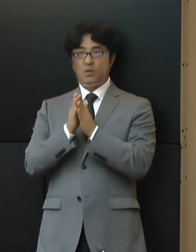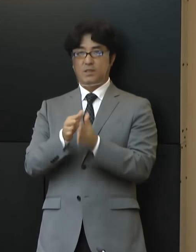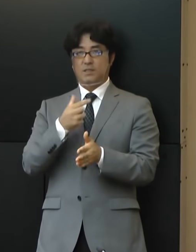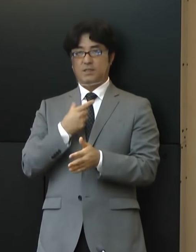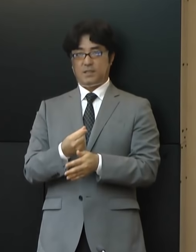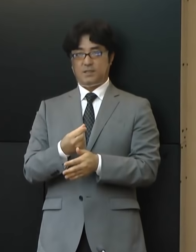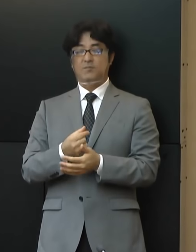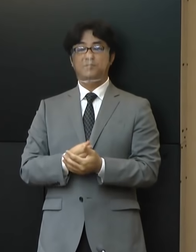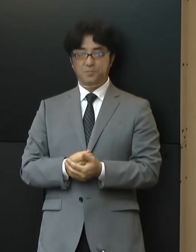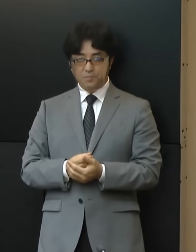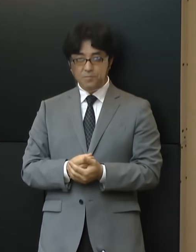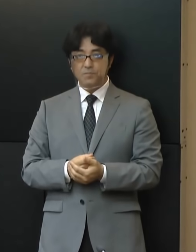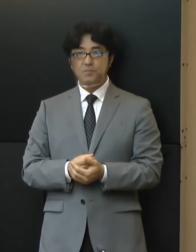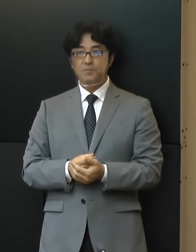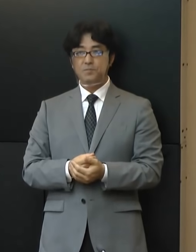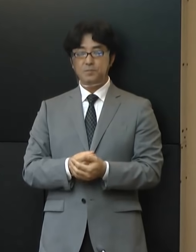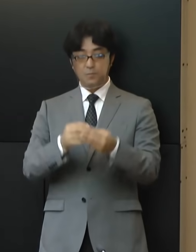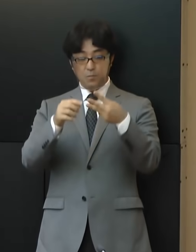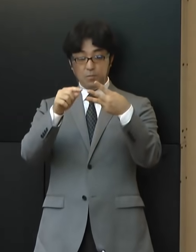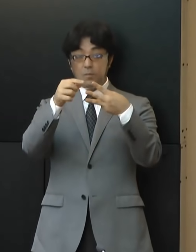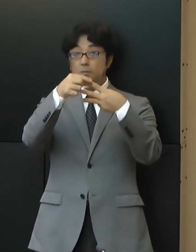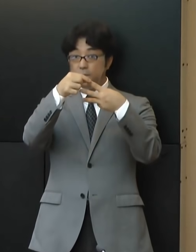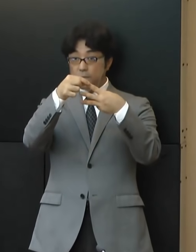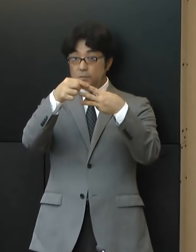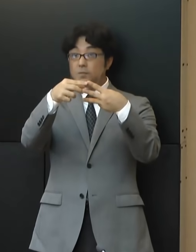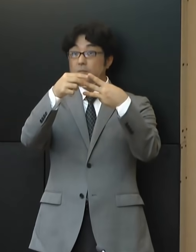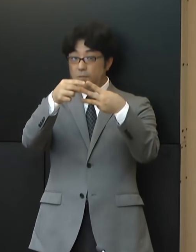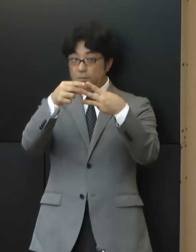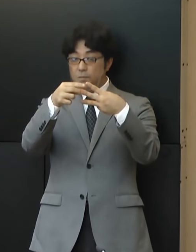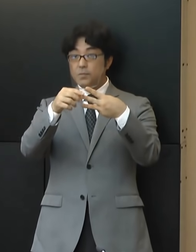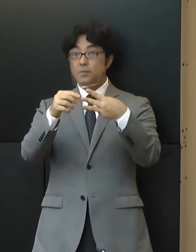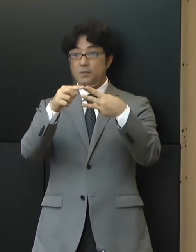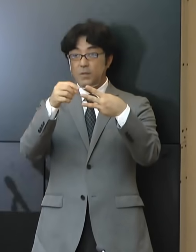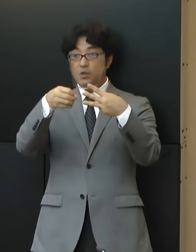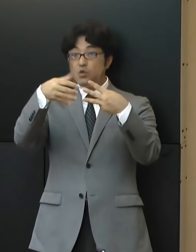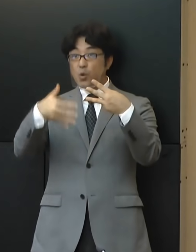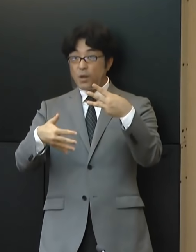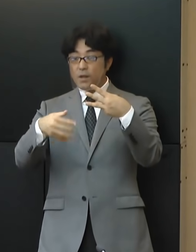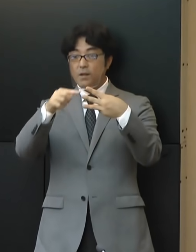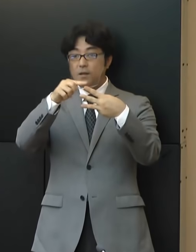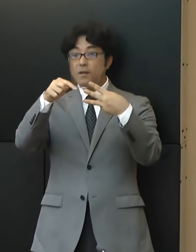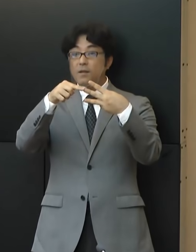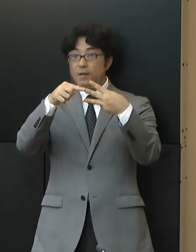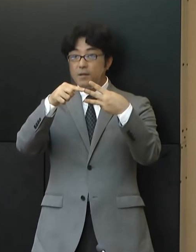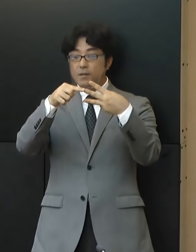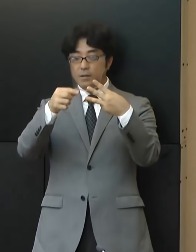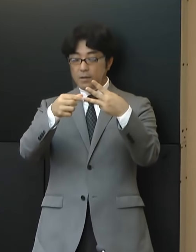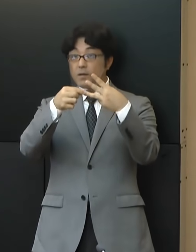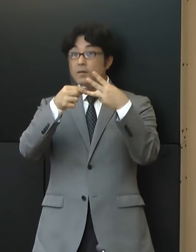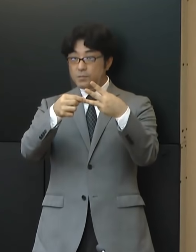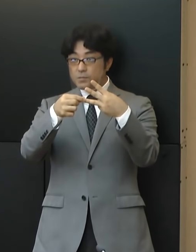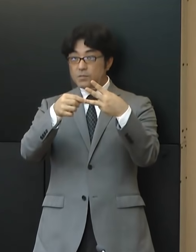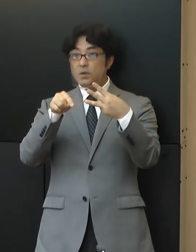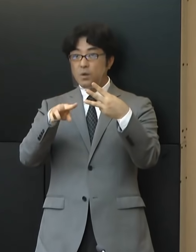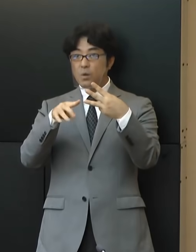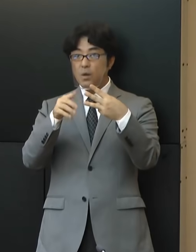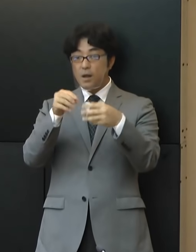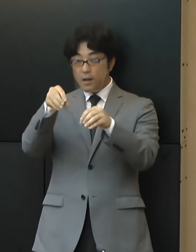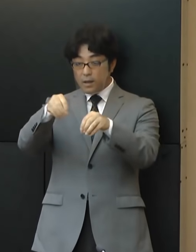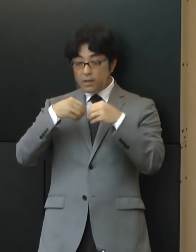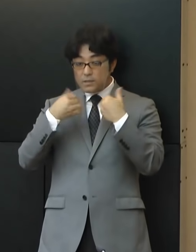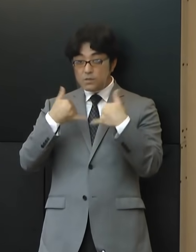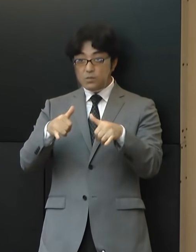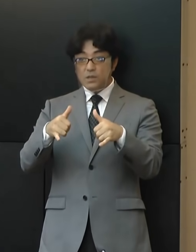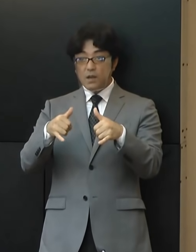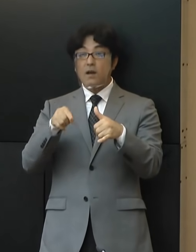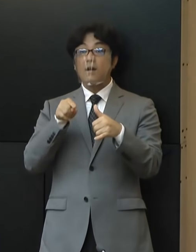、1、2の条件に加えて感染経路不明の患者さんが少なくとも14日間確認されてい